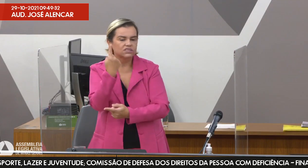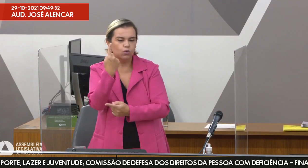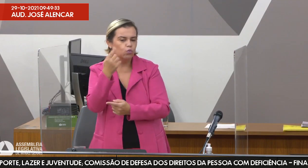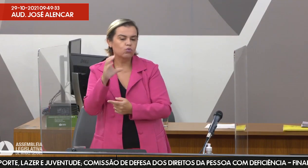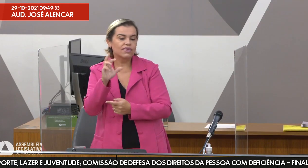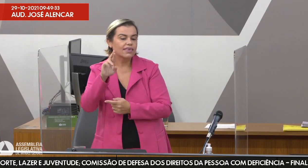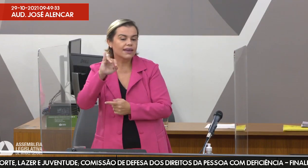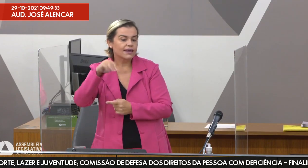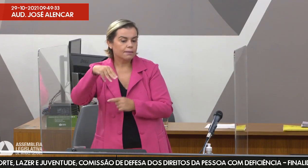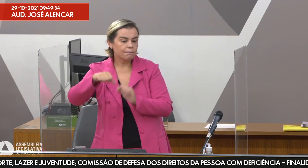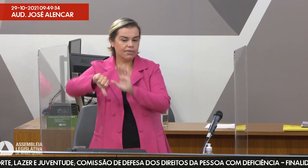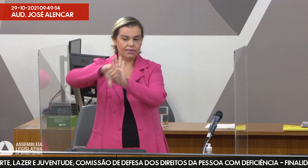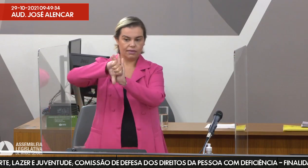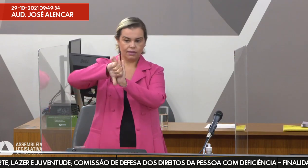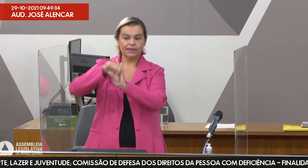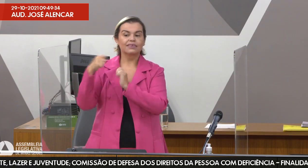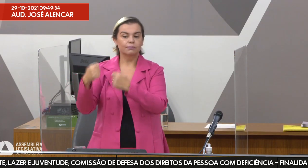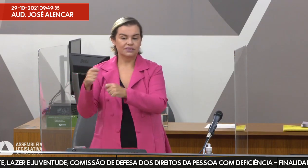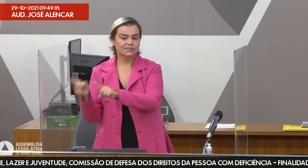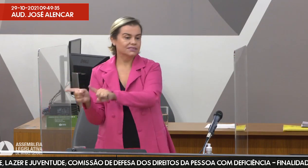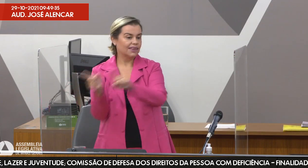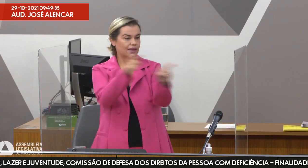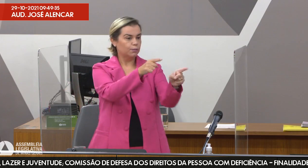Nos fóruns, nos tribunais,